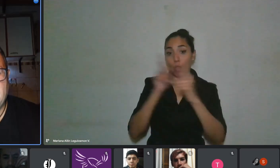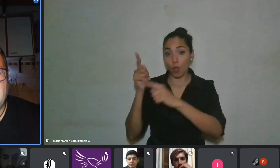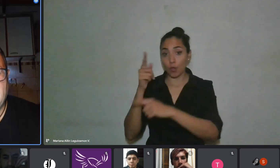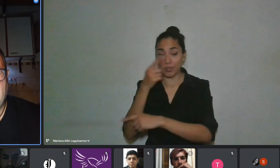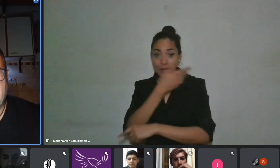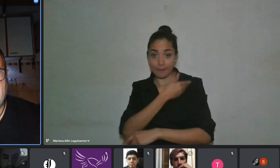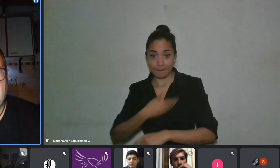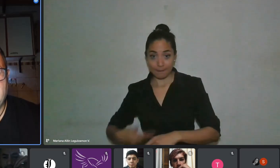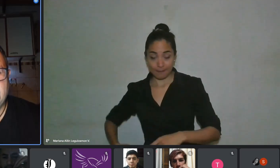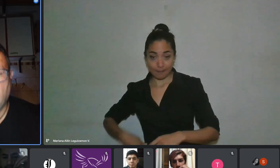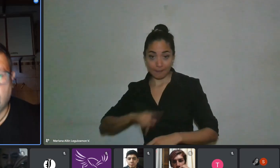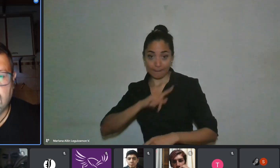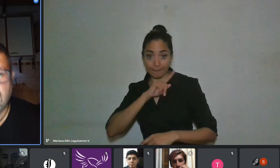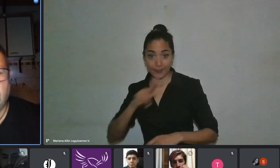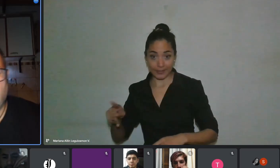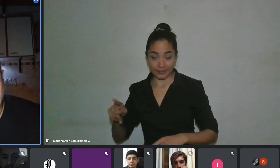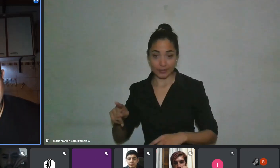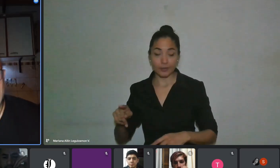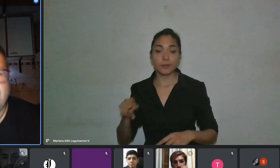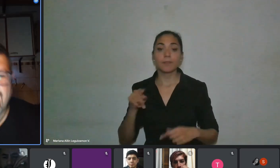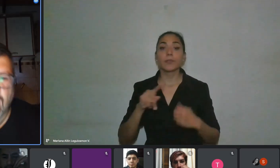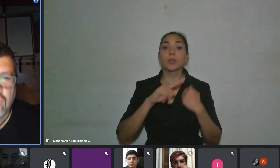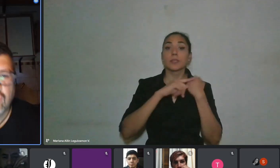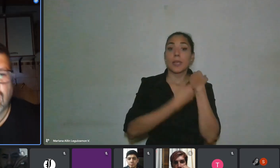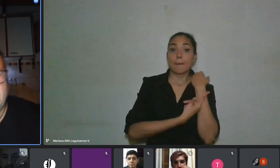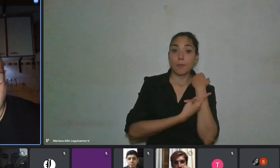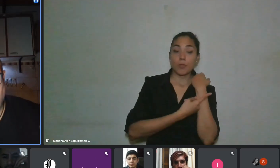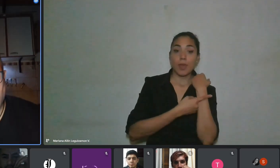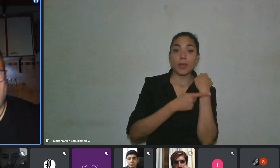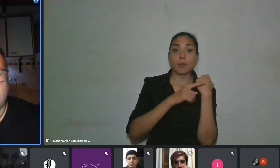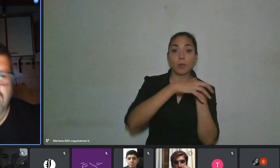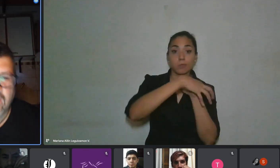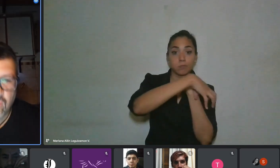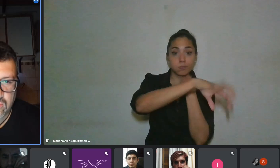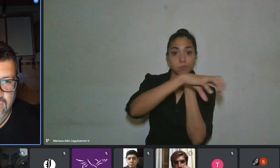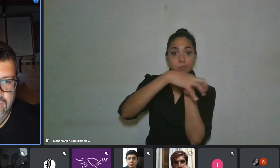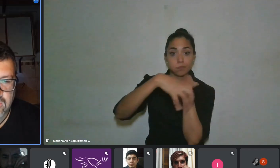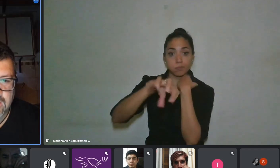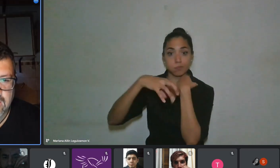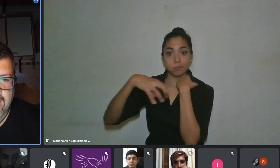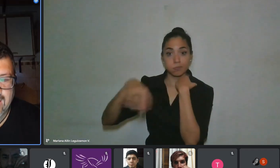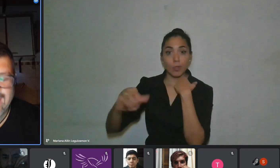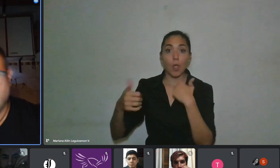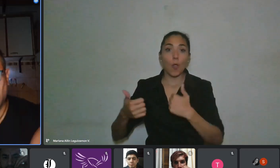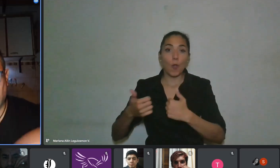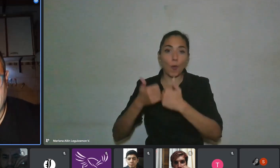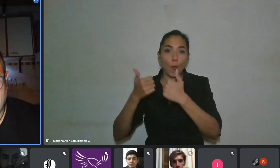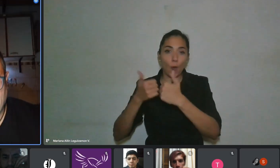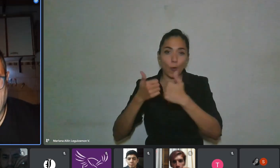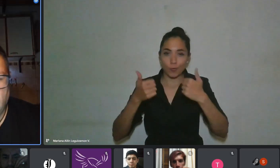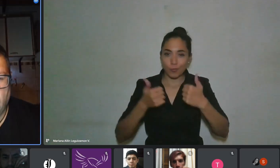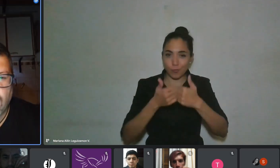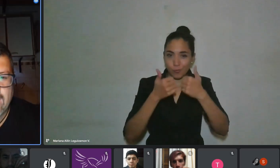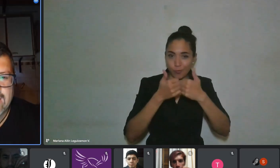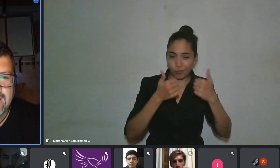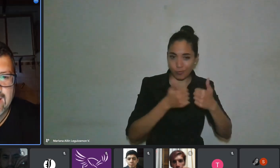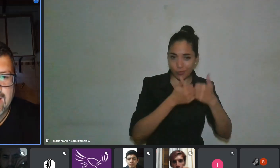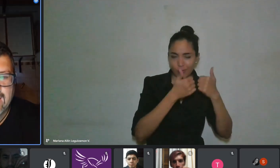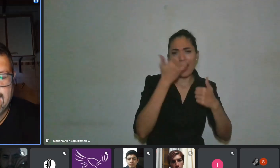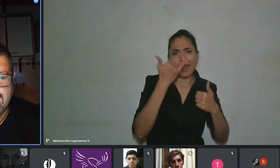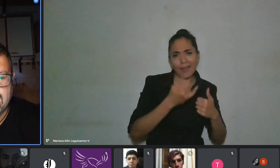poderes de división en el cual se van controlando unos a otros. Hay un montón de ejemplos en los